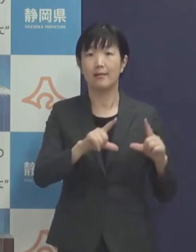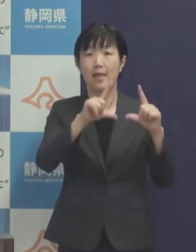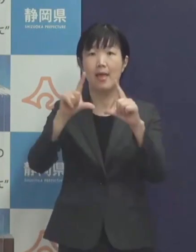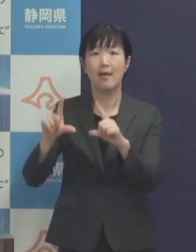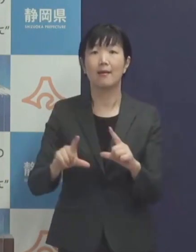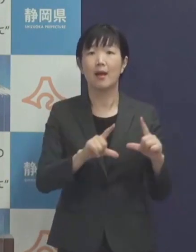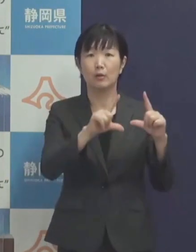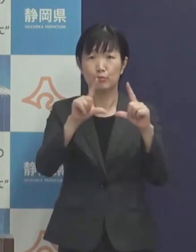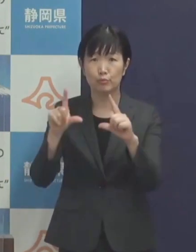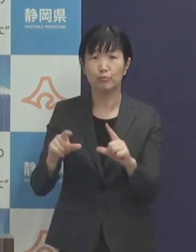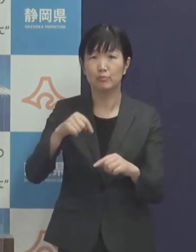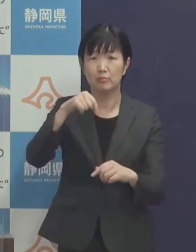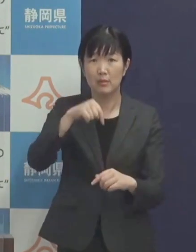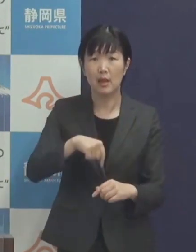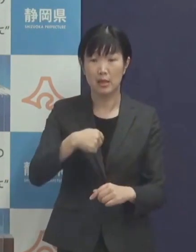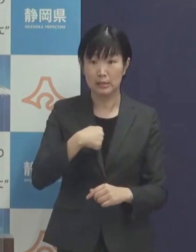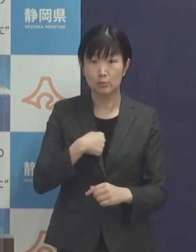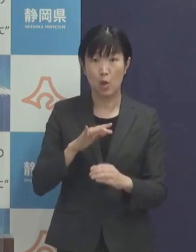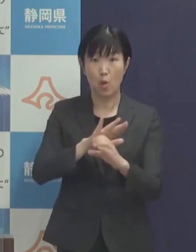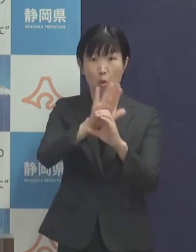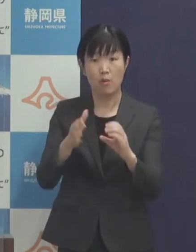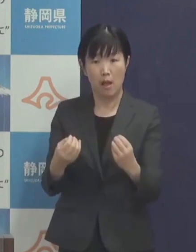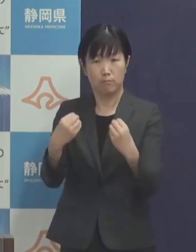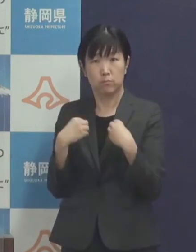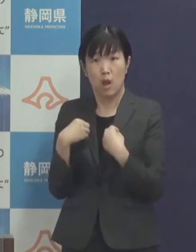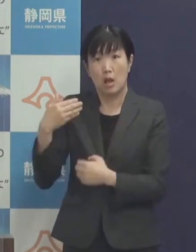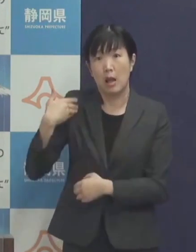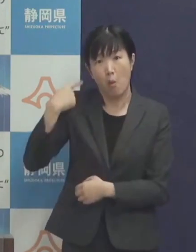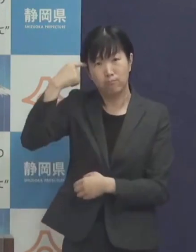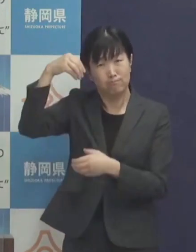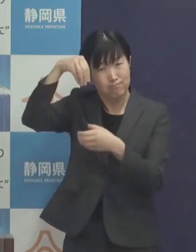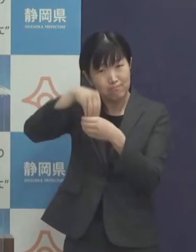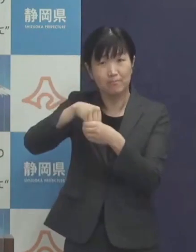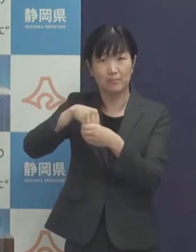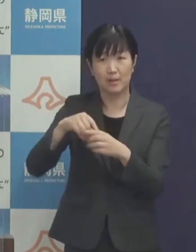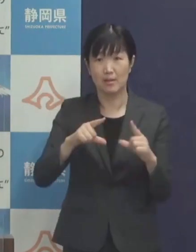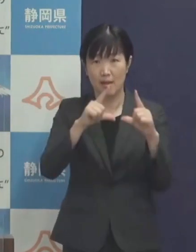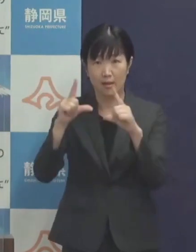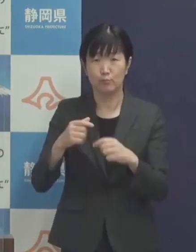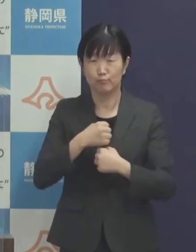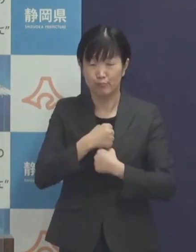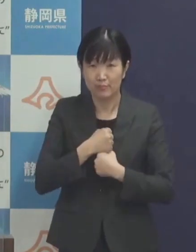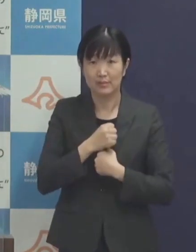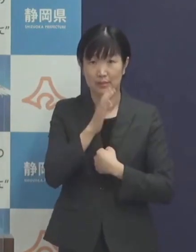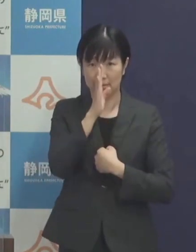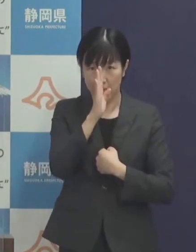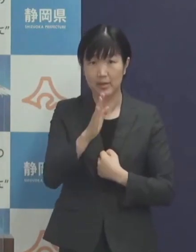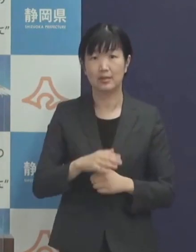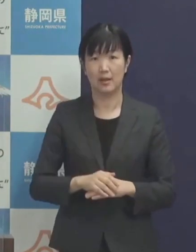らゆる場面に感染機会があるのだということを念頭に置いてくださって、引き